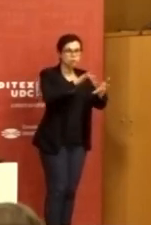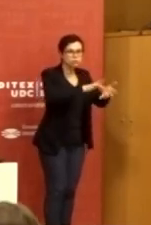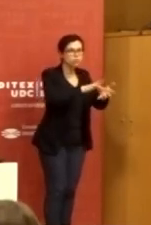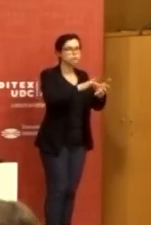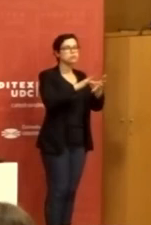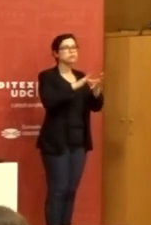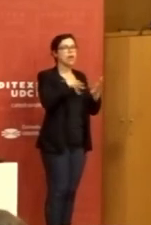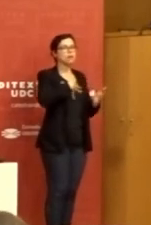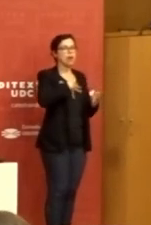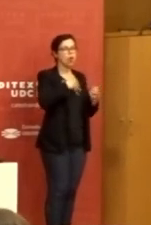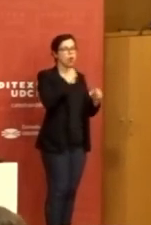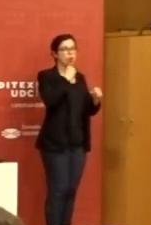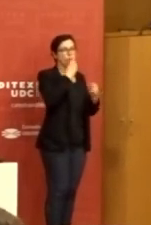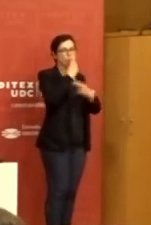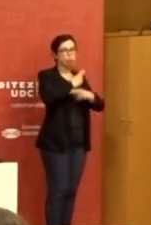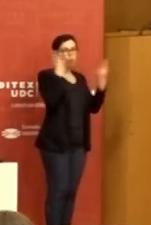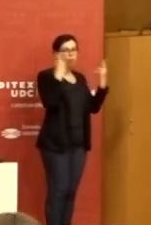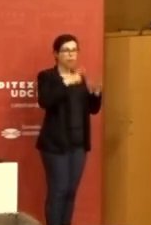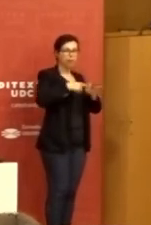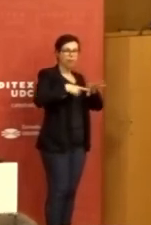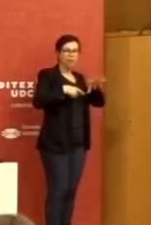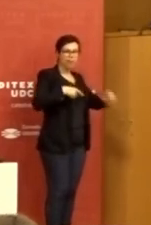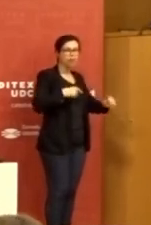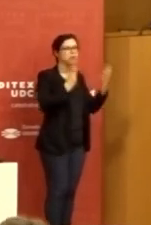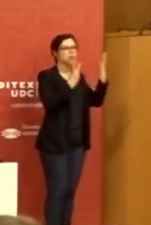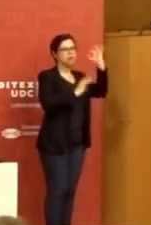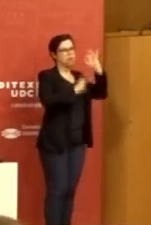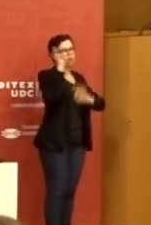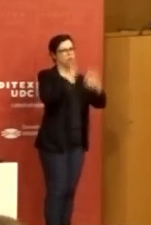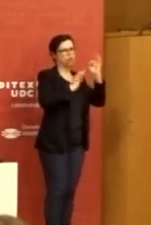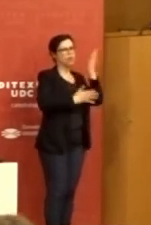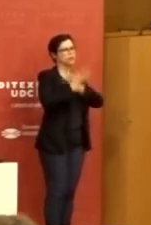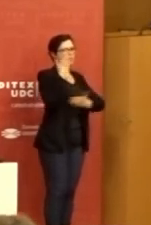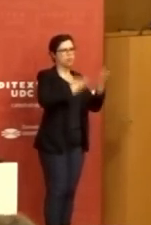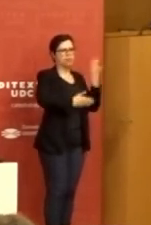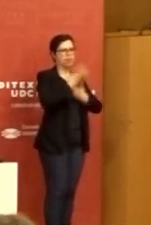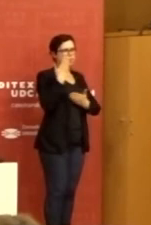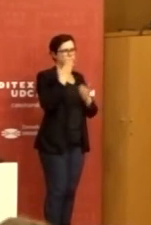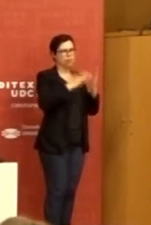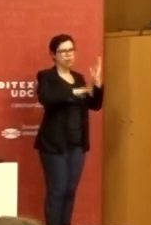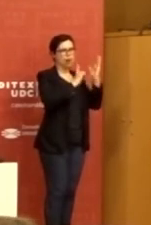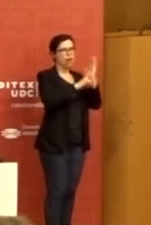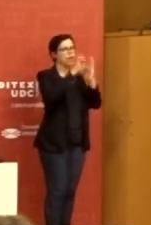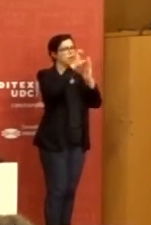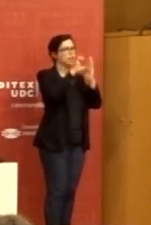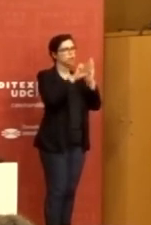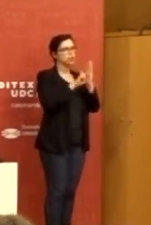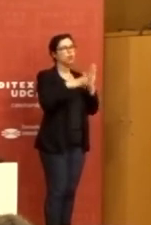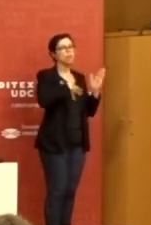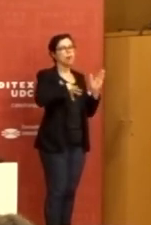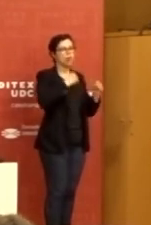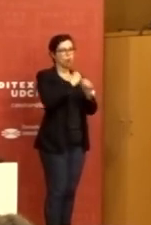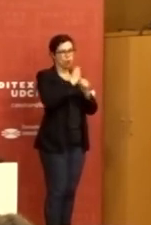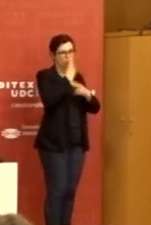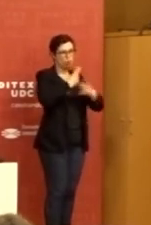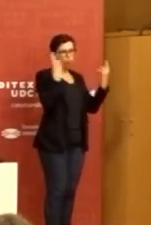acceso al empleo público deben de reservarse el 7% a personas con discapacidad, de acuerdo con lo que establece el Estatuto Básico del Empleado Público, y